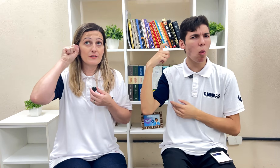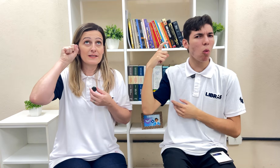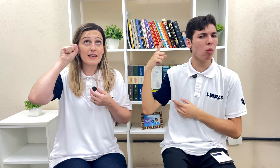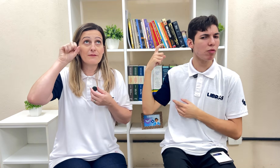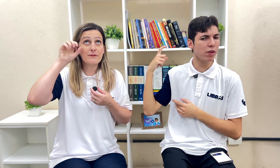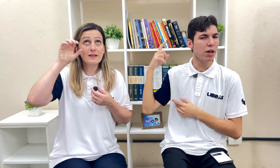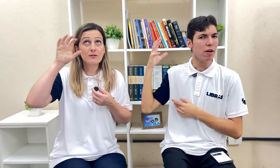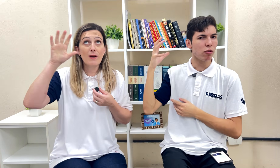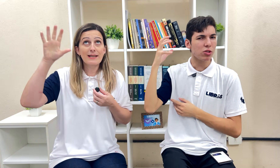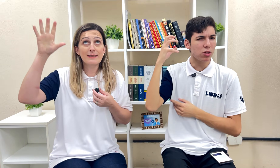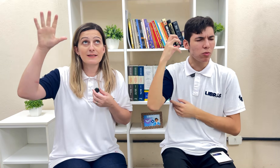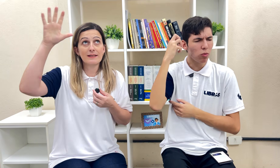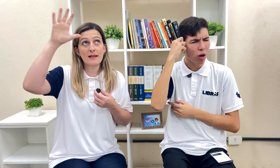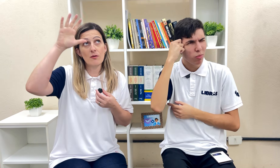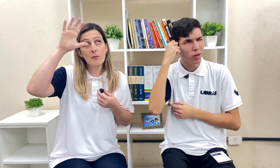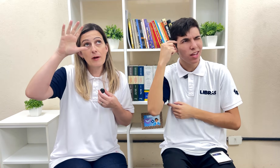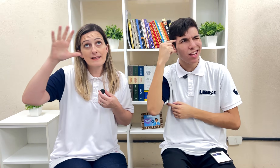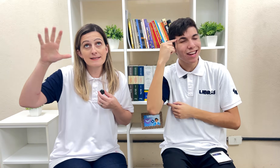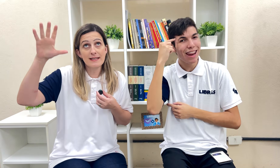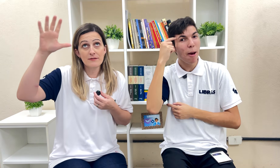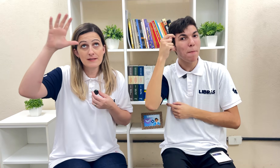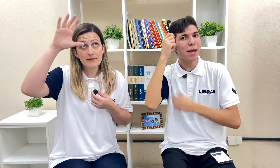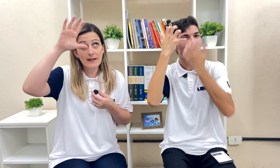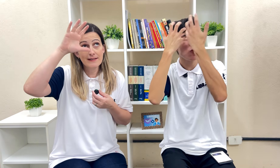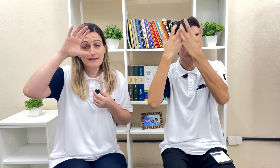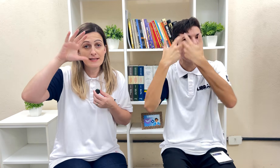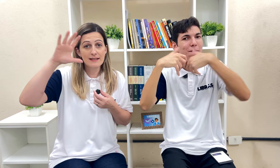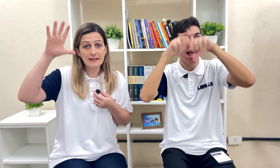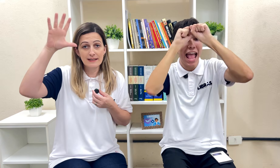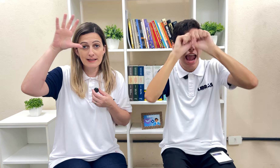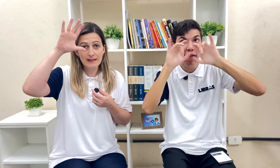você visualiza aqui, como a cena, você vê a cena aqui na